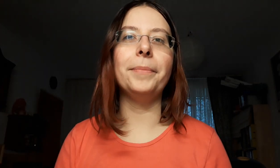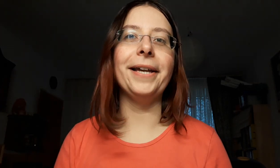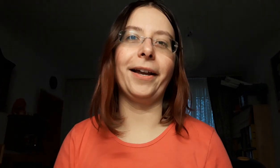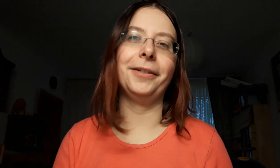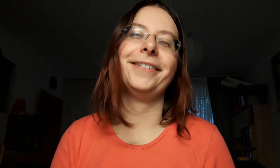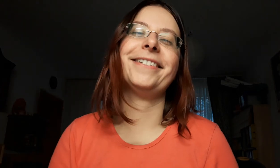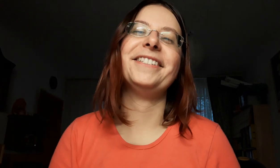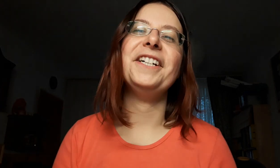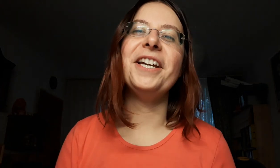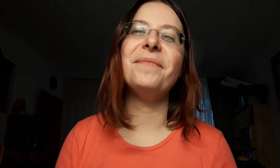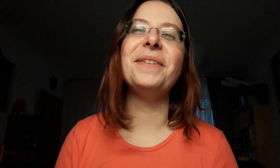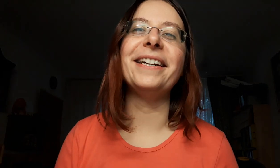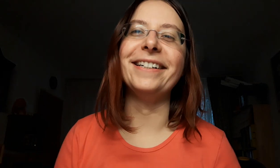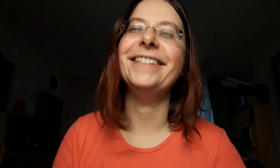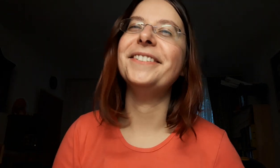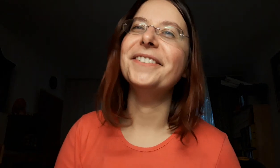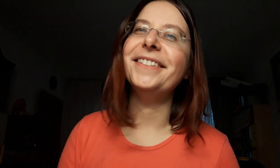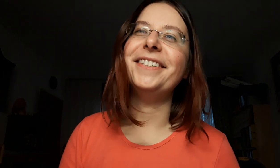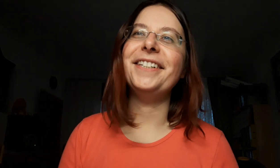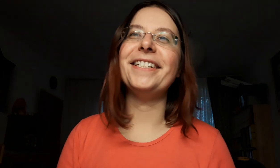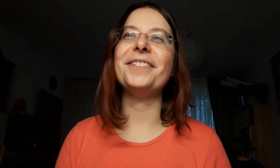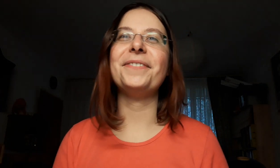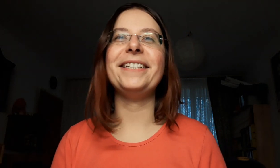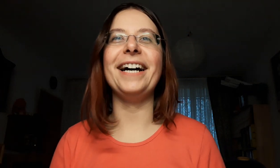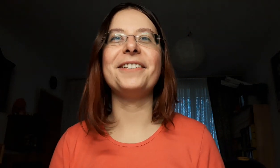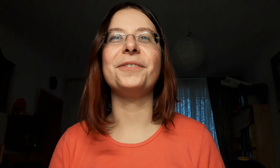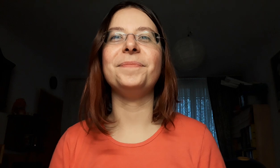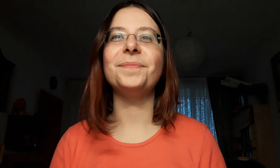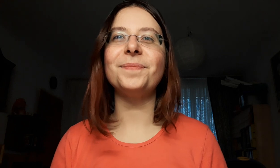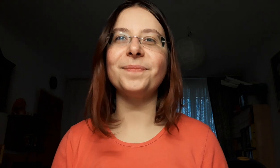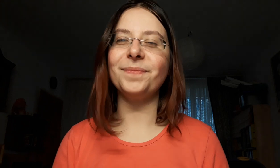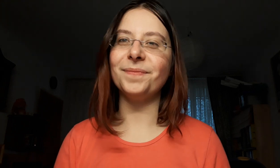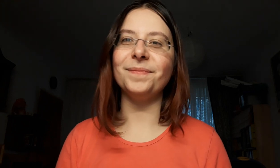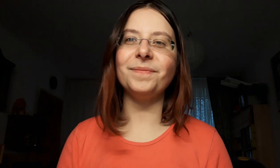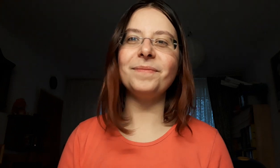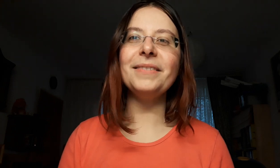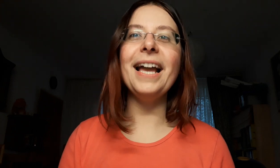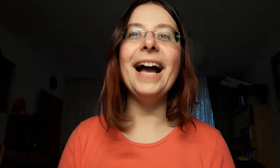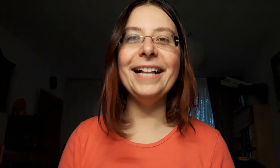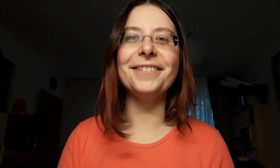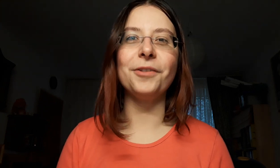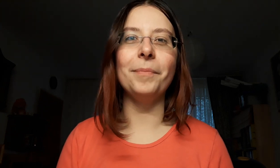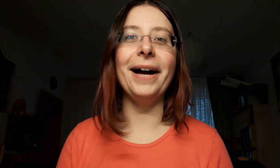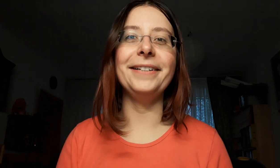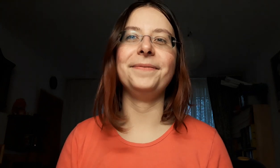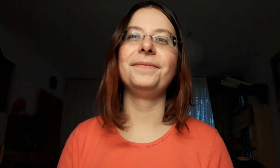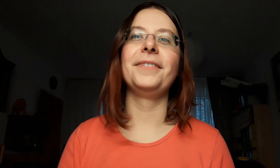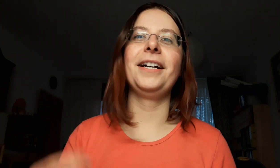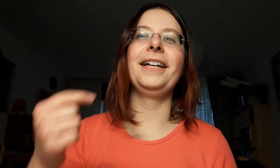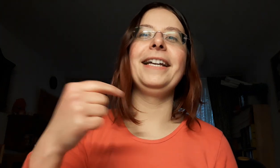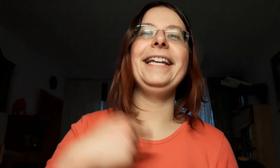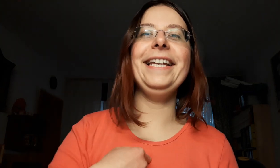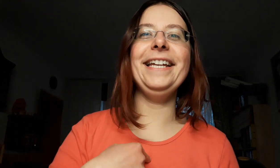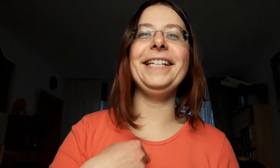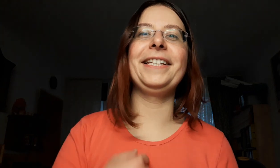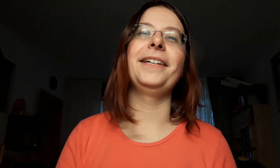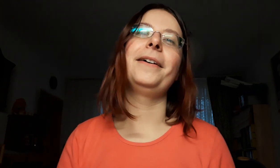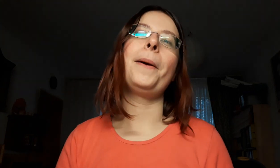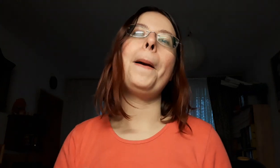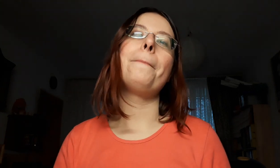einprogrammiere in mir. So viel dazu. Also nochmal. Ich